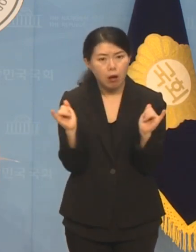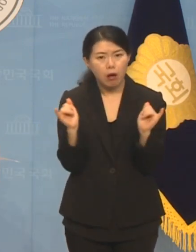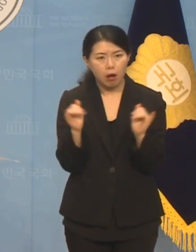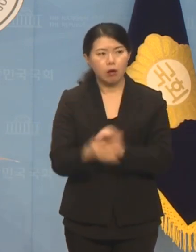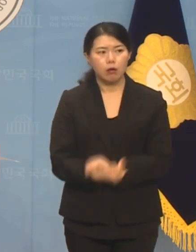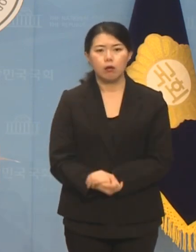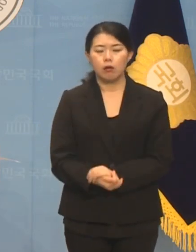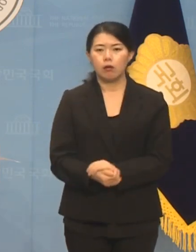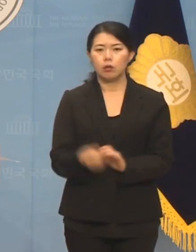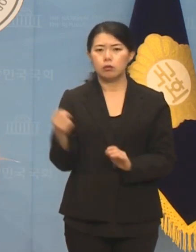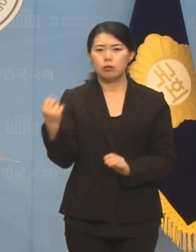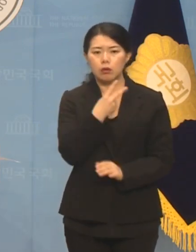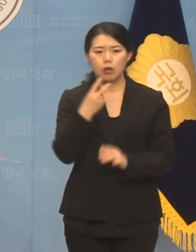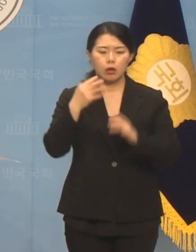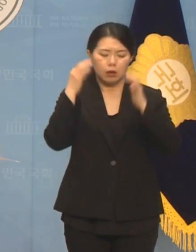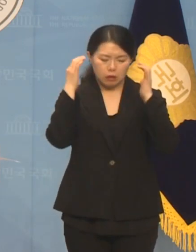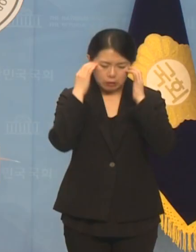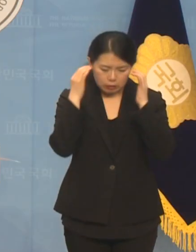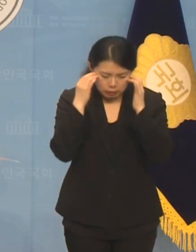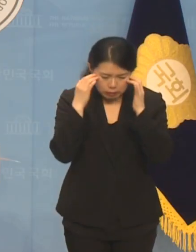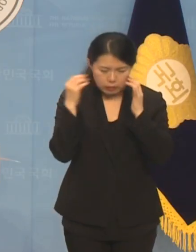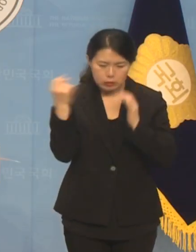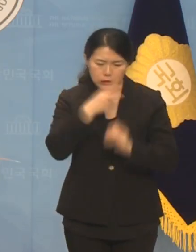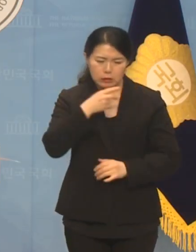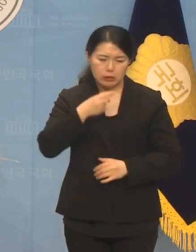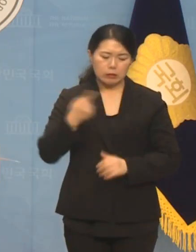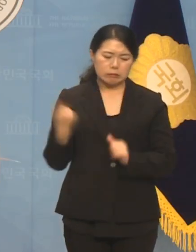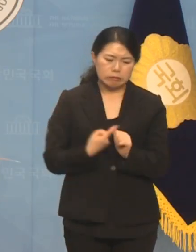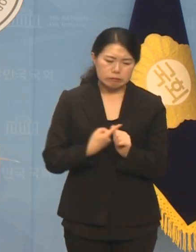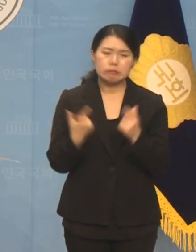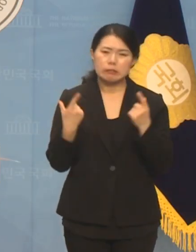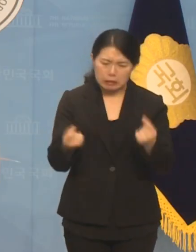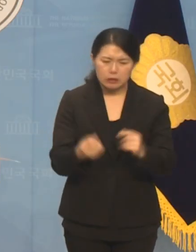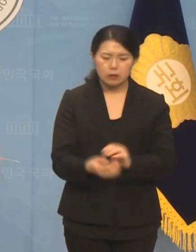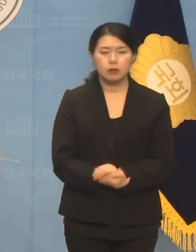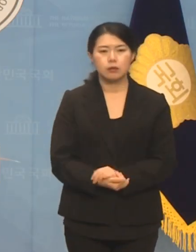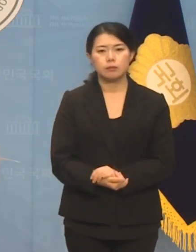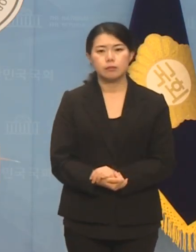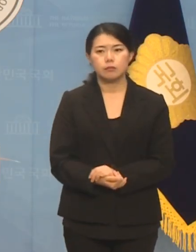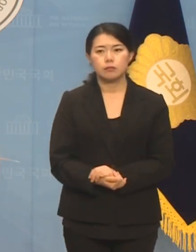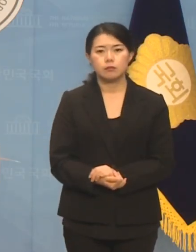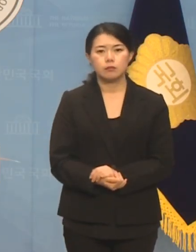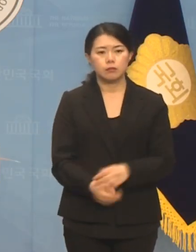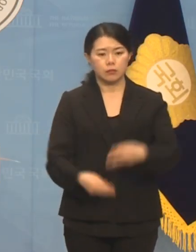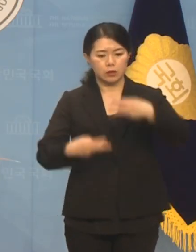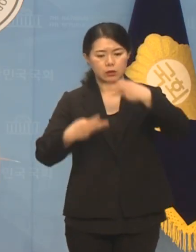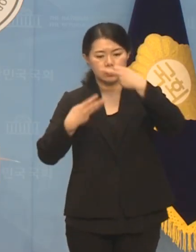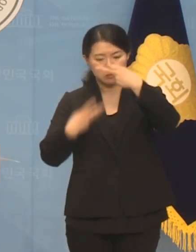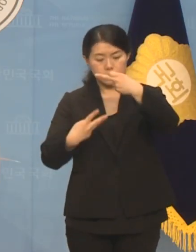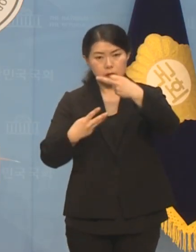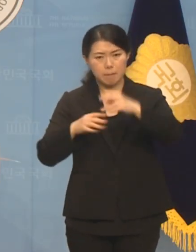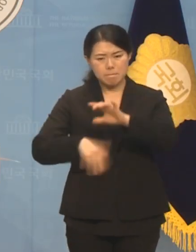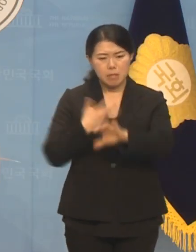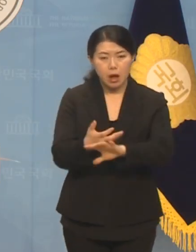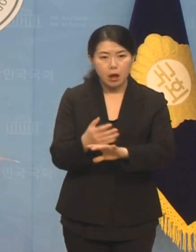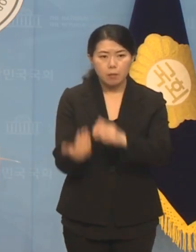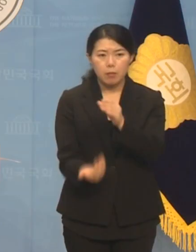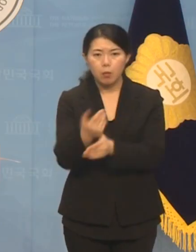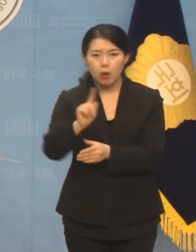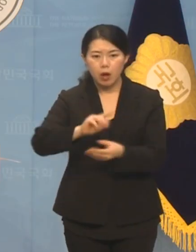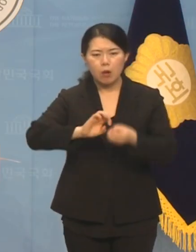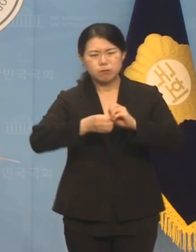피해자들께 또 한 번의 고통과 치욕을 안겨주고 있습니다. 12.3 내란 사건은 왜곡과